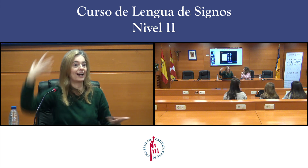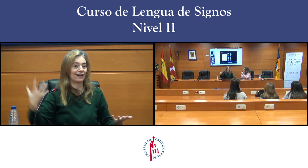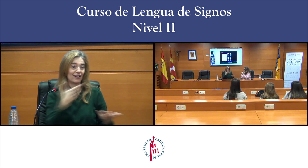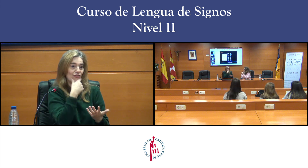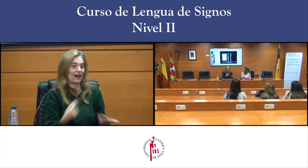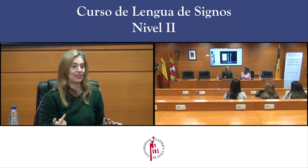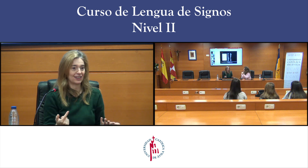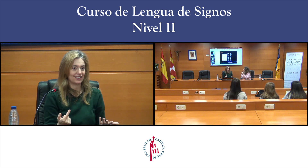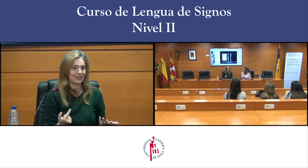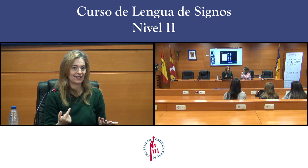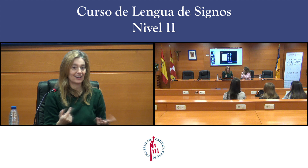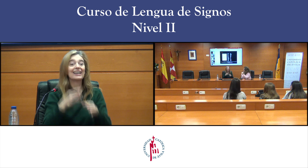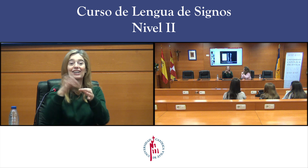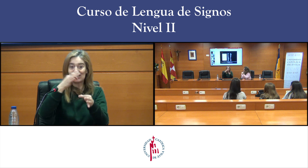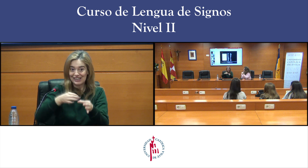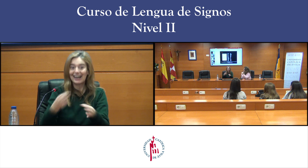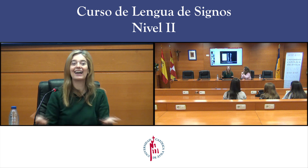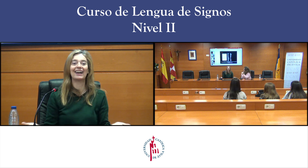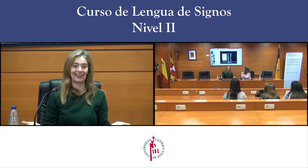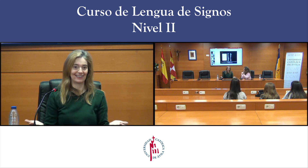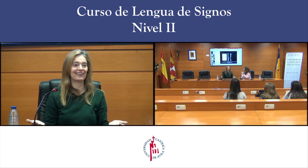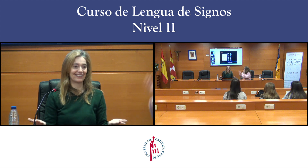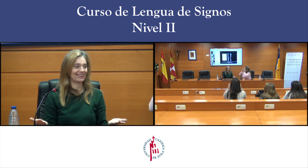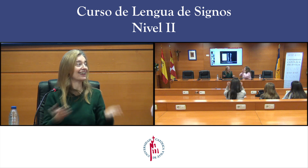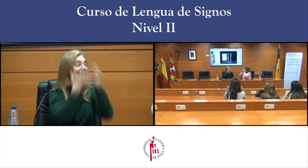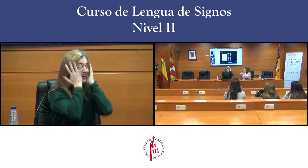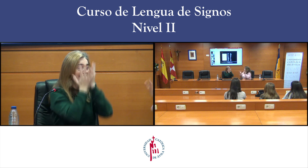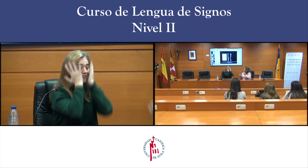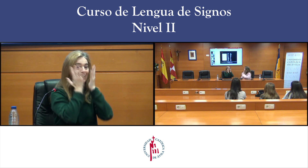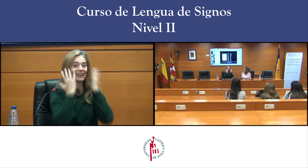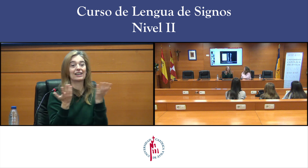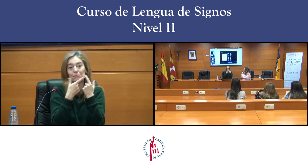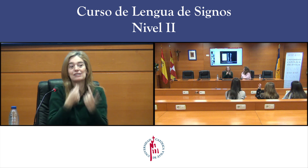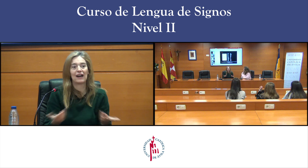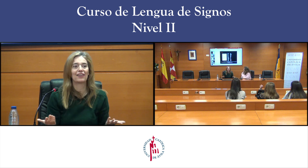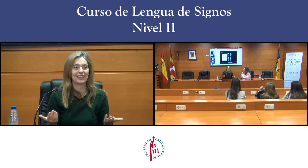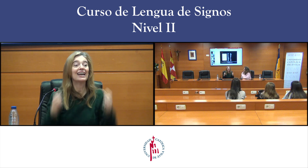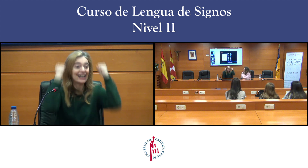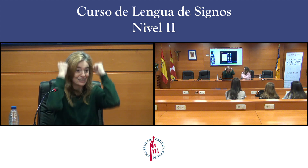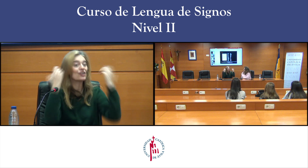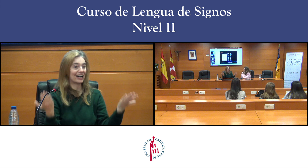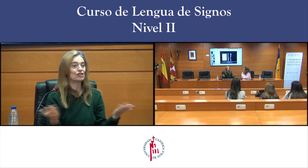duchar es muy fácil coser lavar es muy fácil